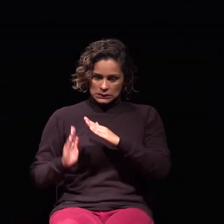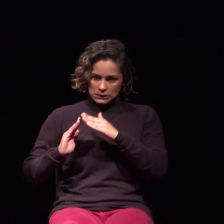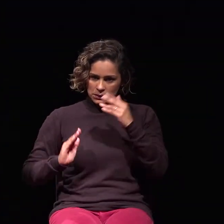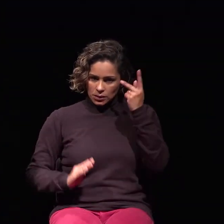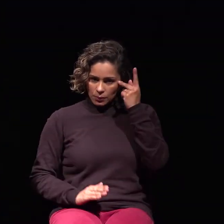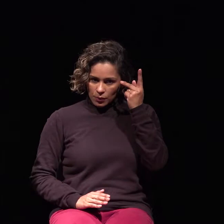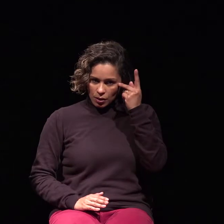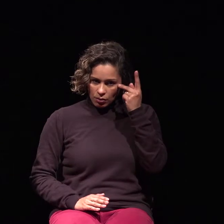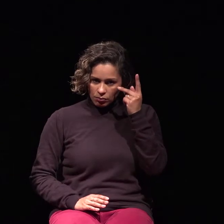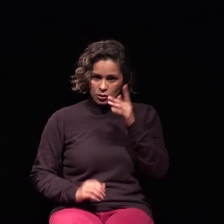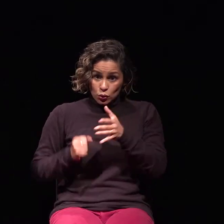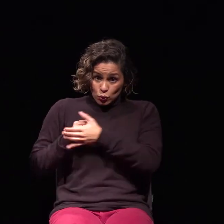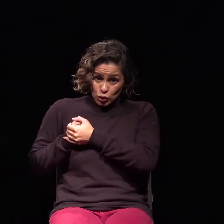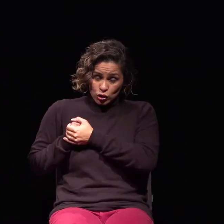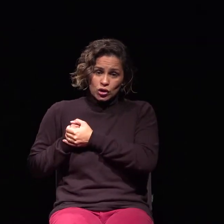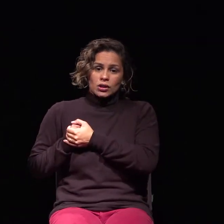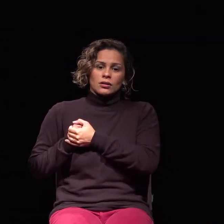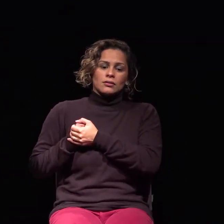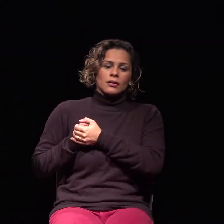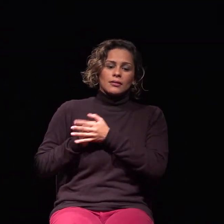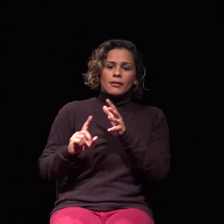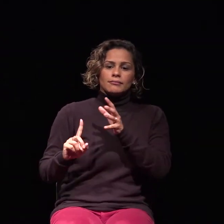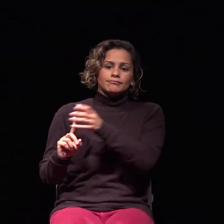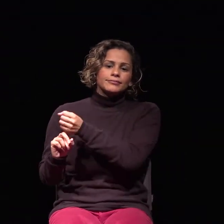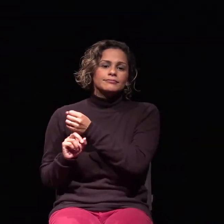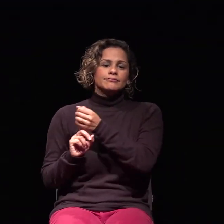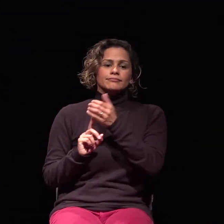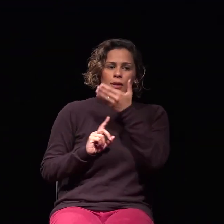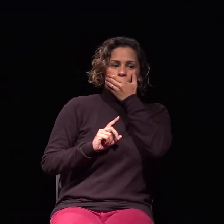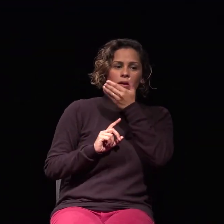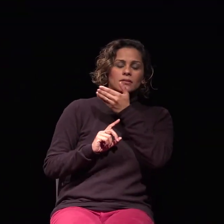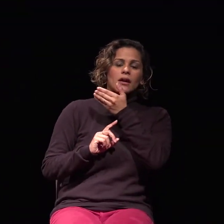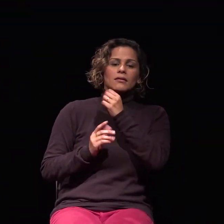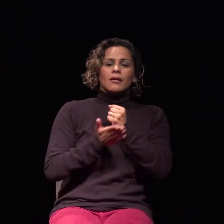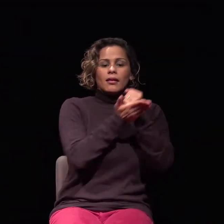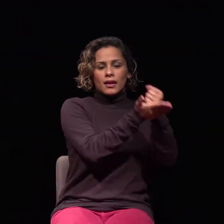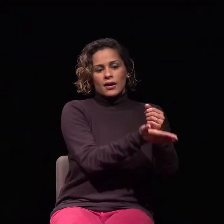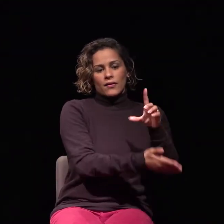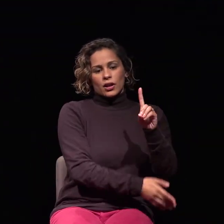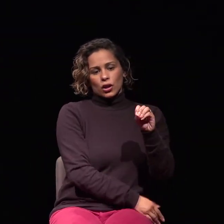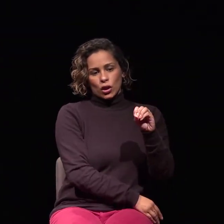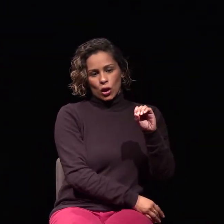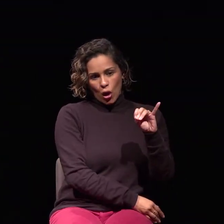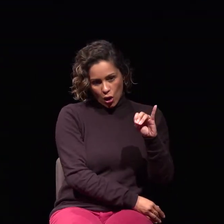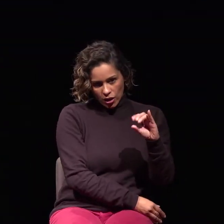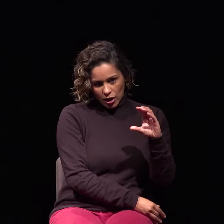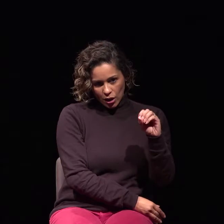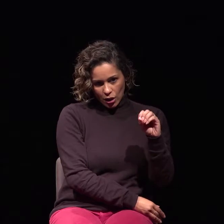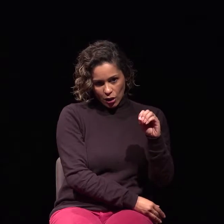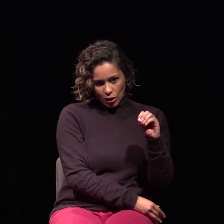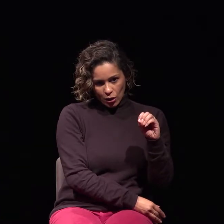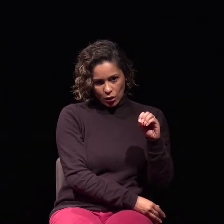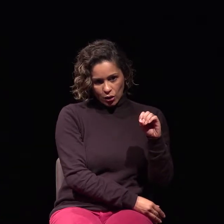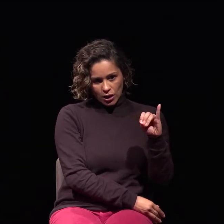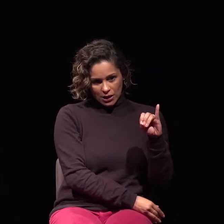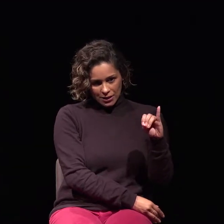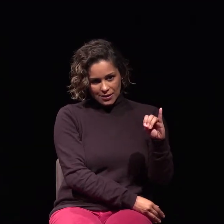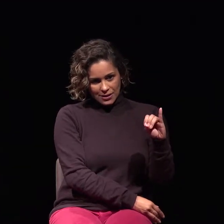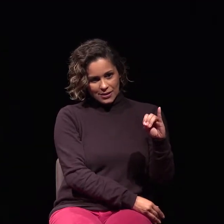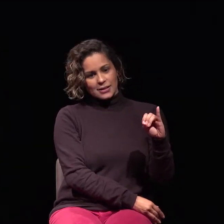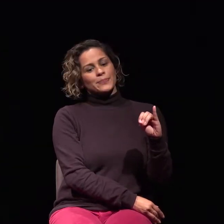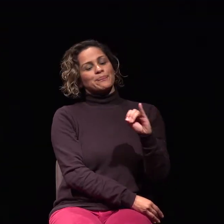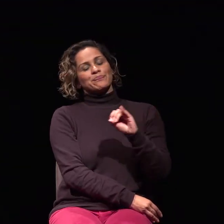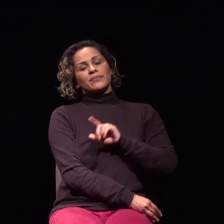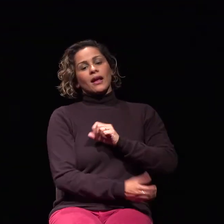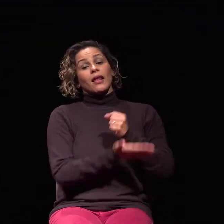é sequestrada, levada para o DOI-CODE, é torturada e é morta. O pai dela tinha sido coronel